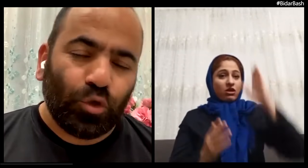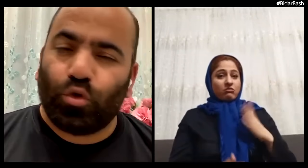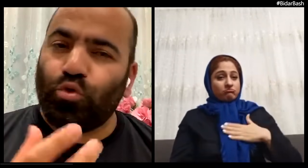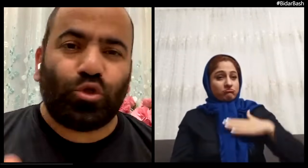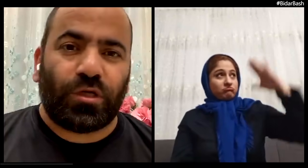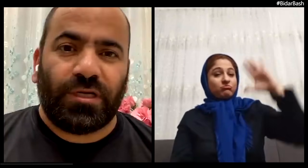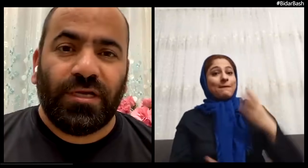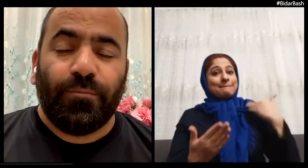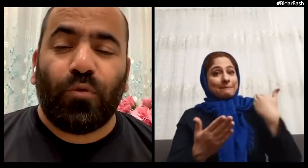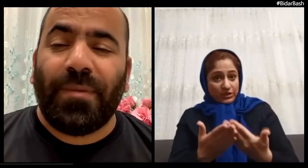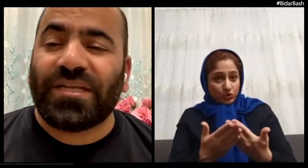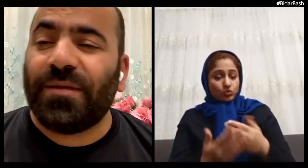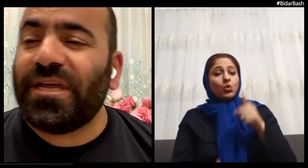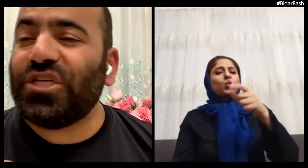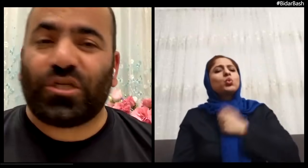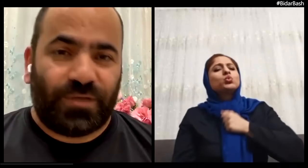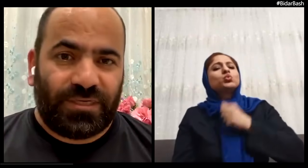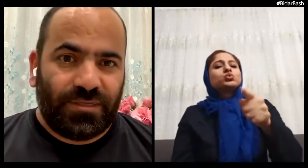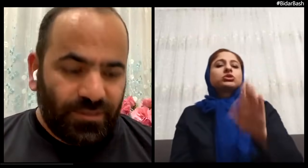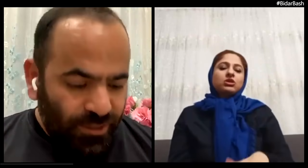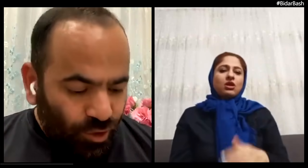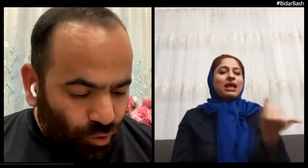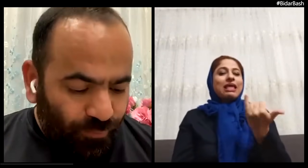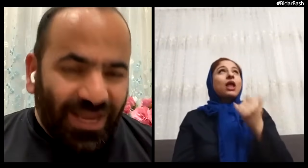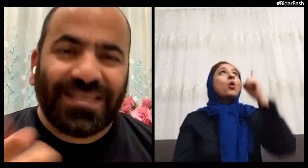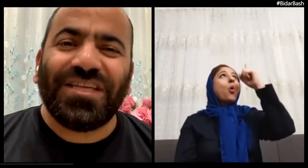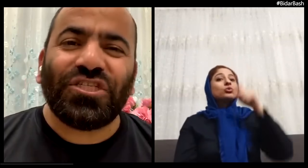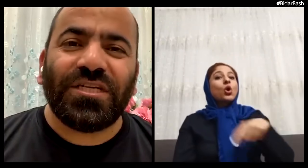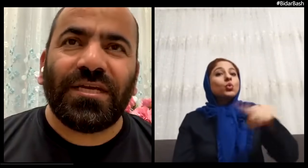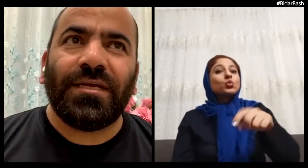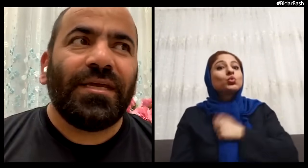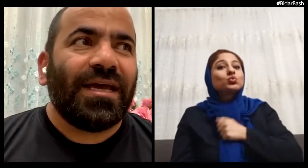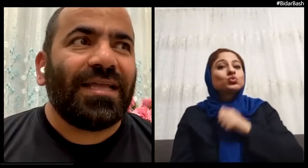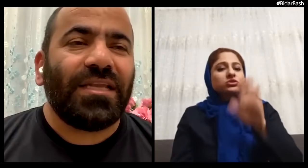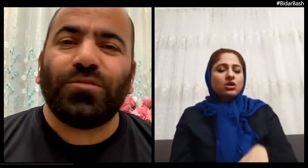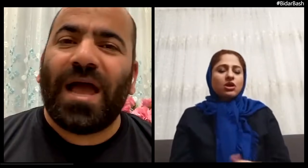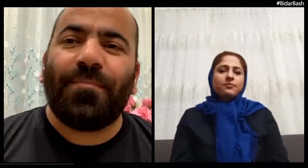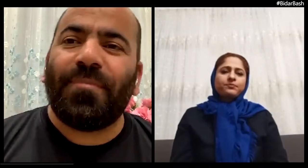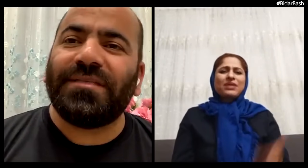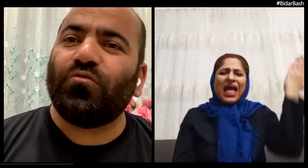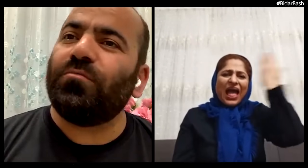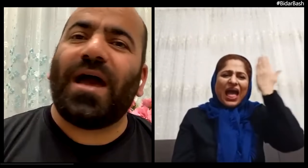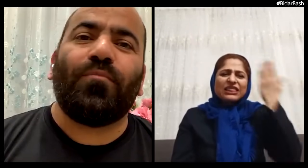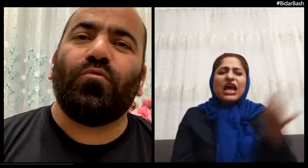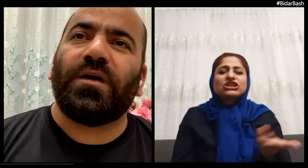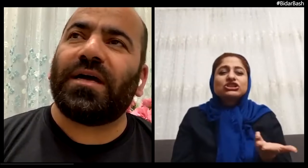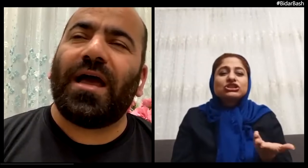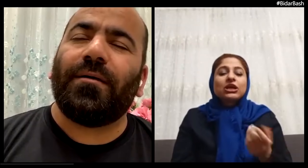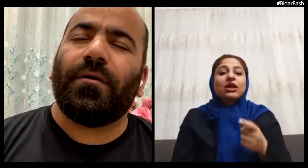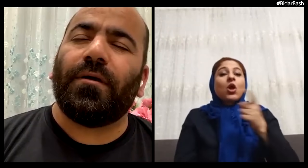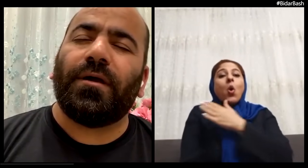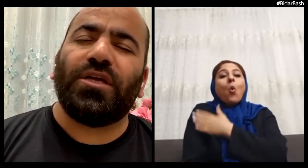توه، تو رو دوست داره، با مرکب عشق بری. خب خطرش چیه؟ خطرش محبت اون